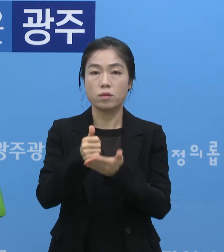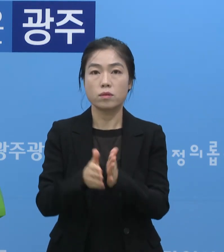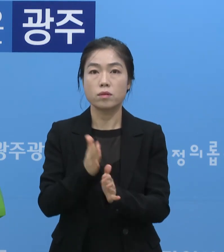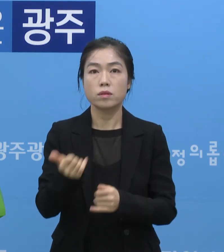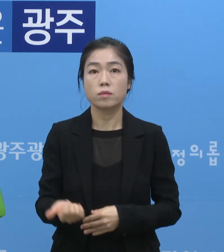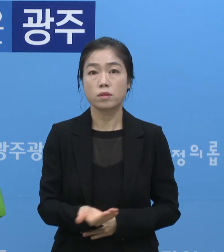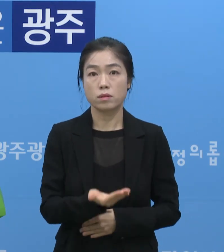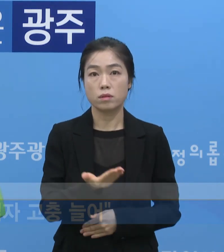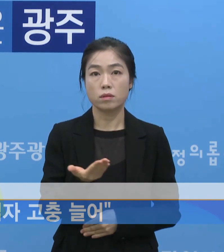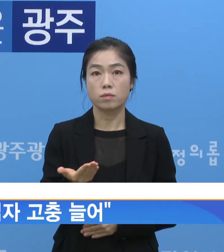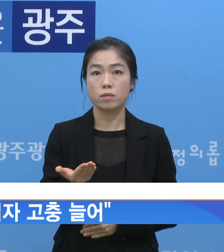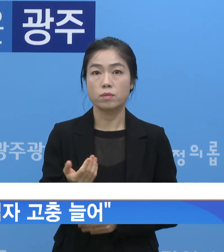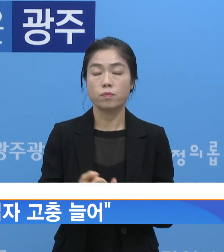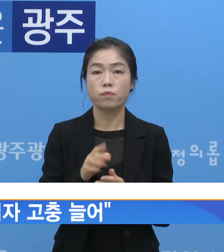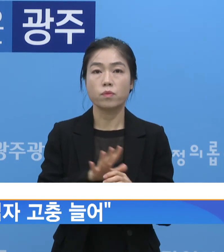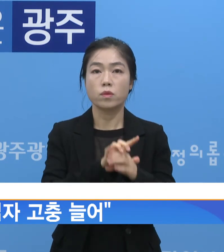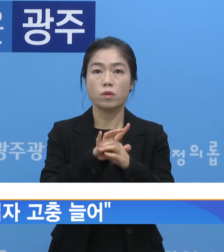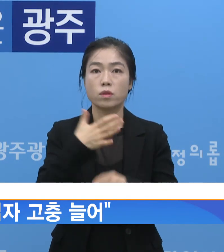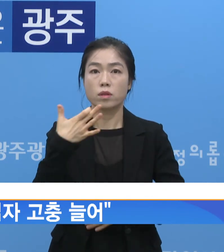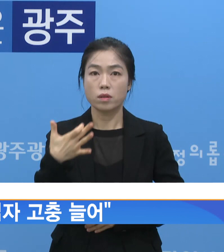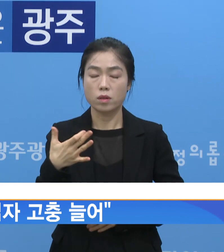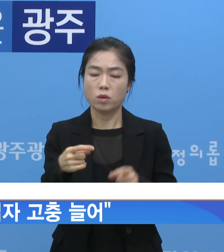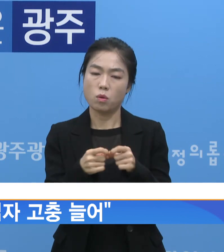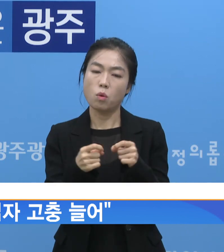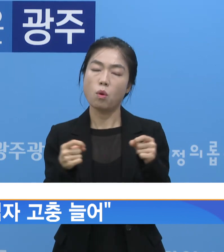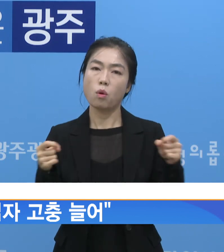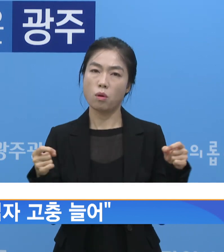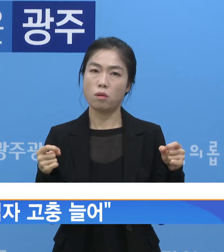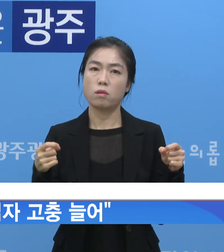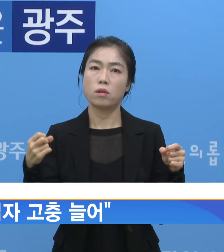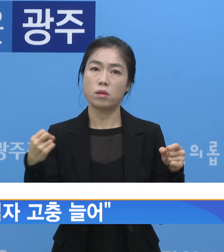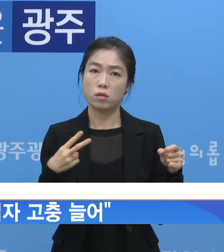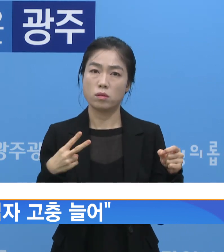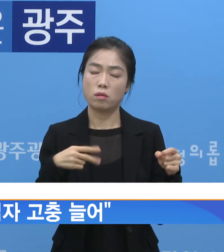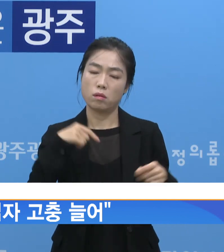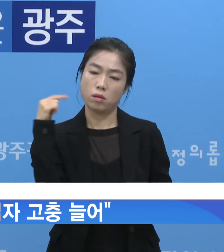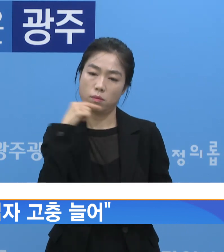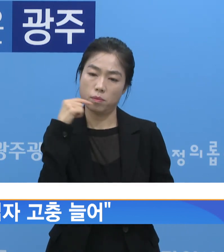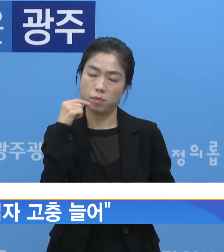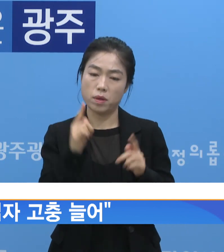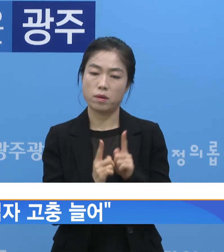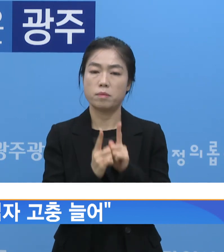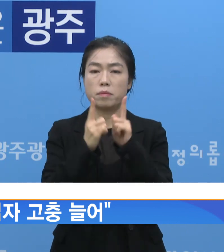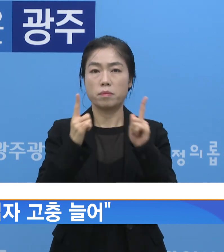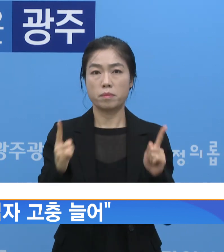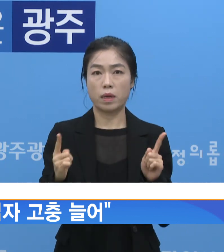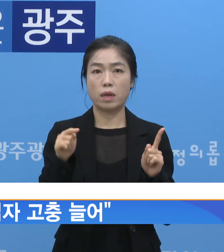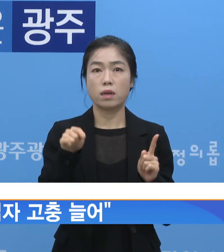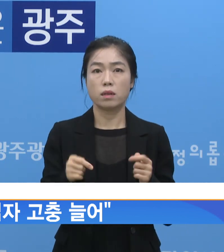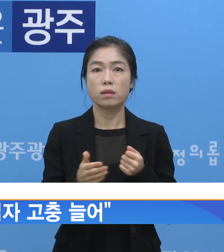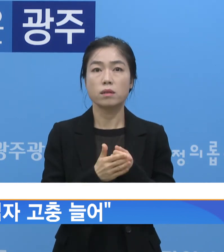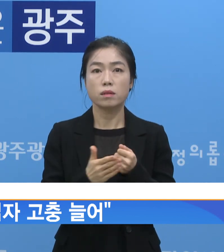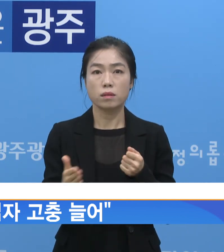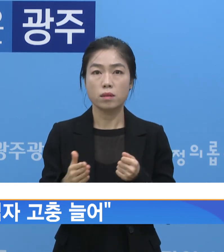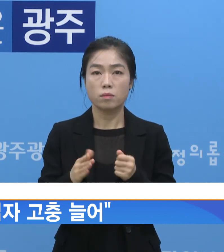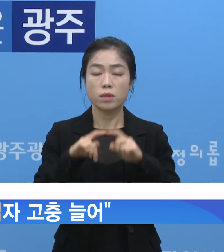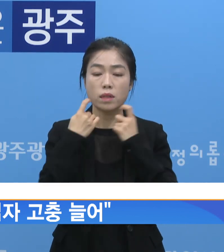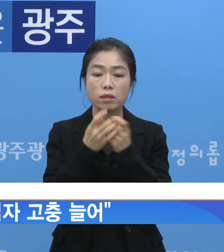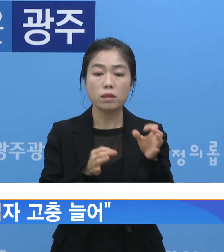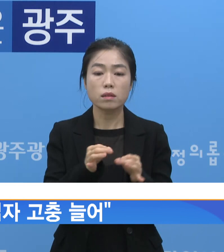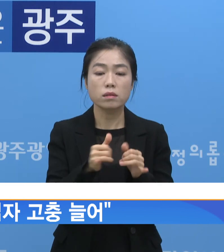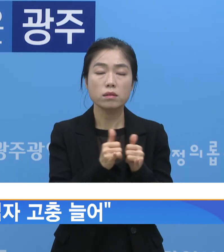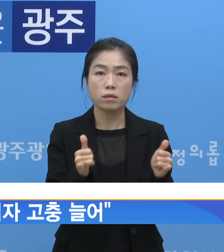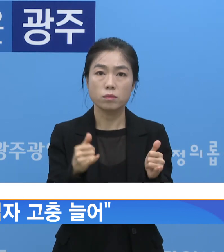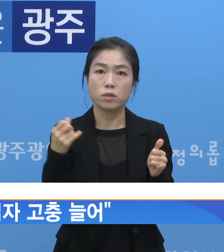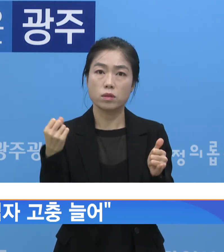시민 여러분, 코로나19 장기화와 강도 높은 사회적 거리두기로 인해